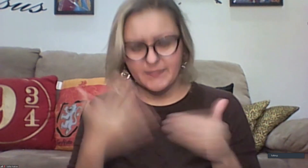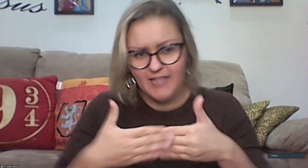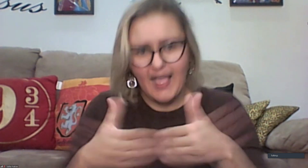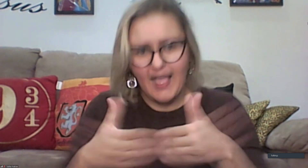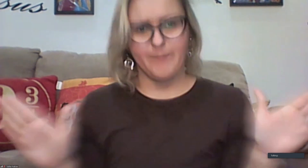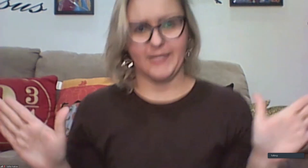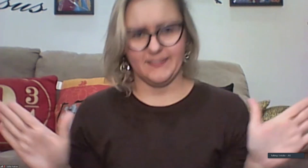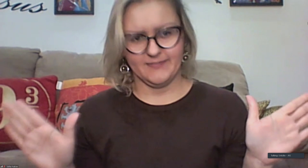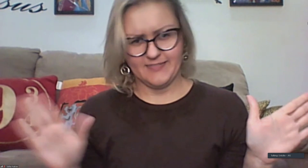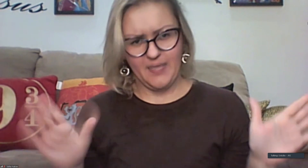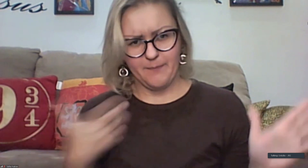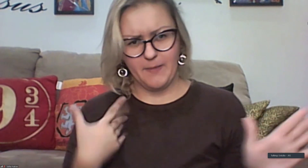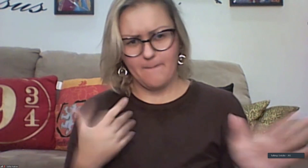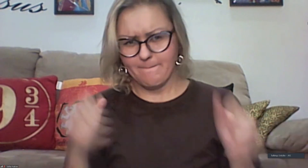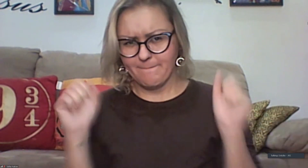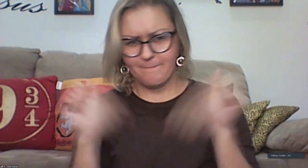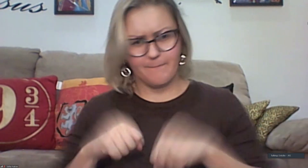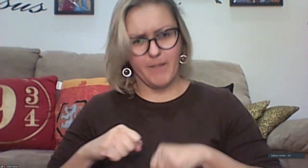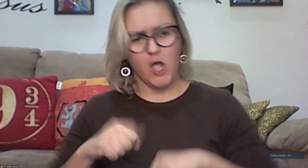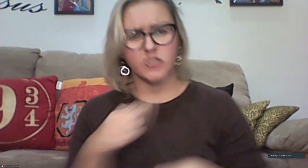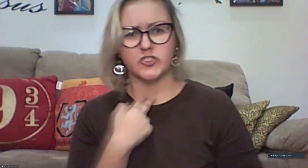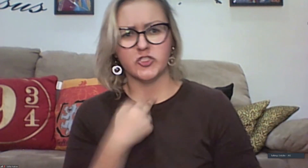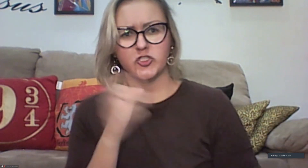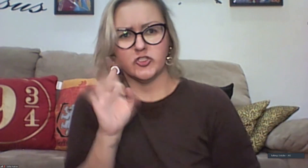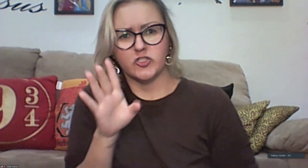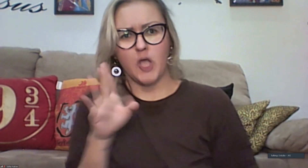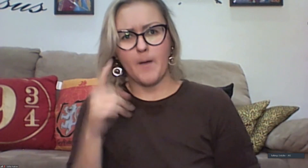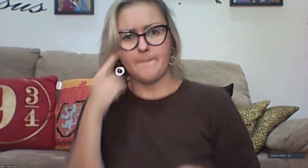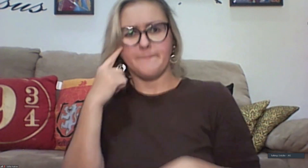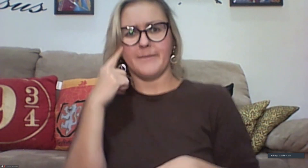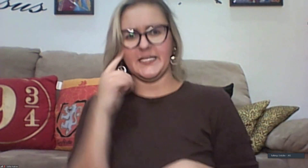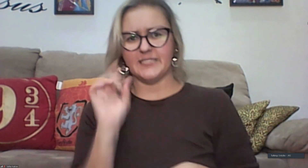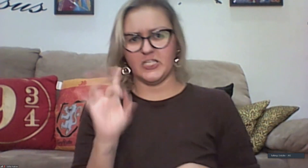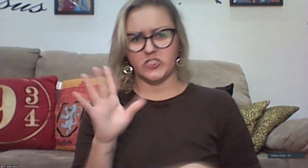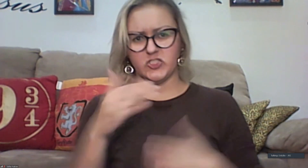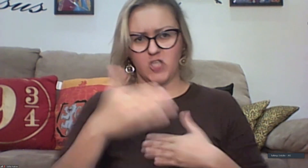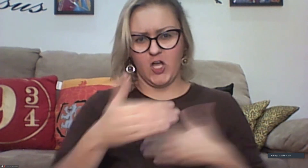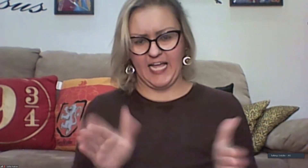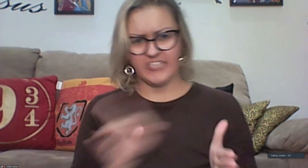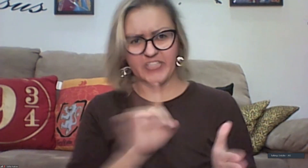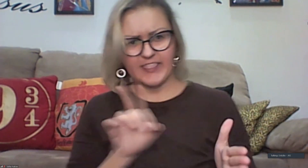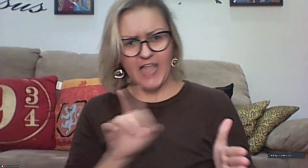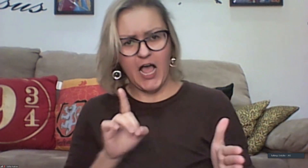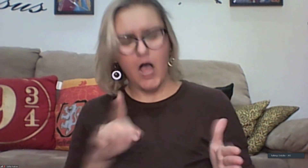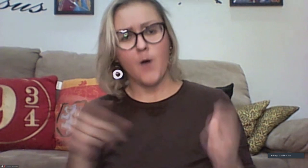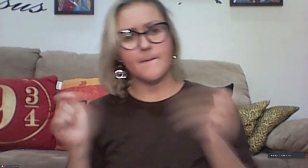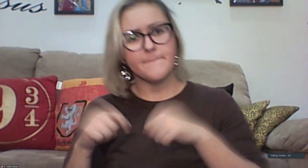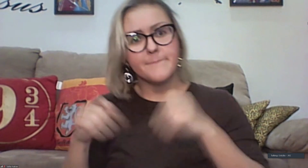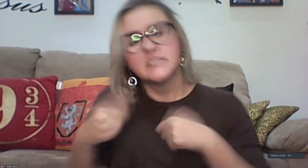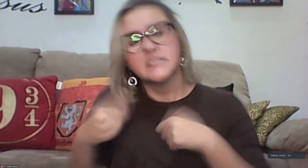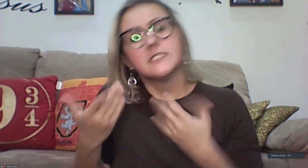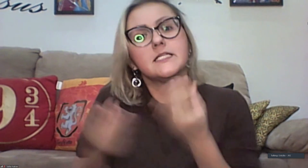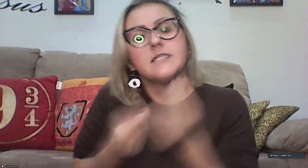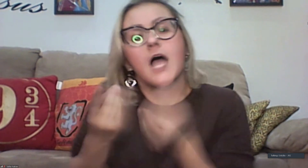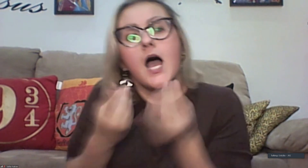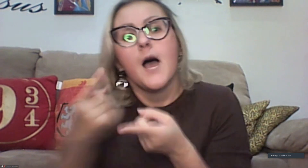abrir. Você não pode só pensar nessa caixinha fechada, você precisa ter criatividade,